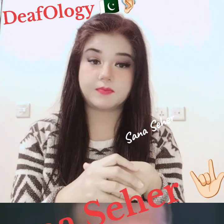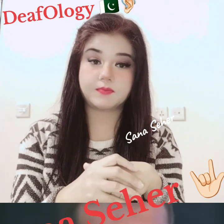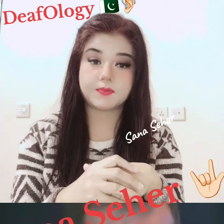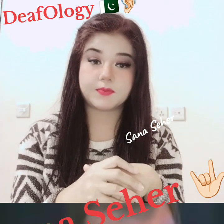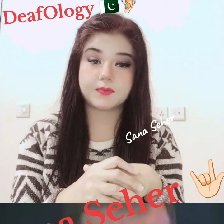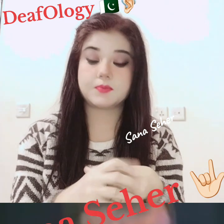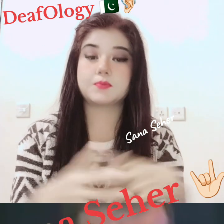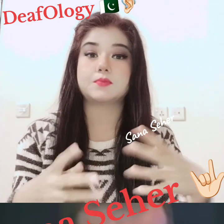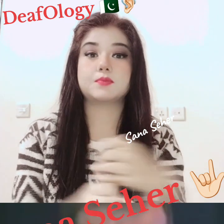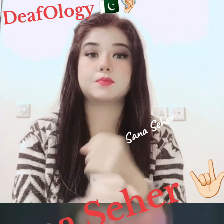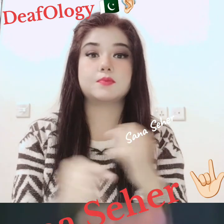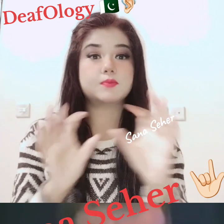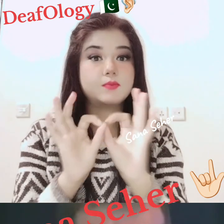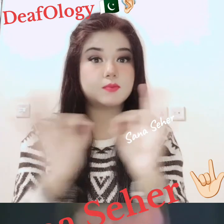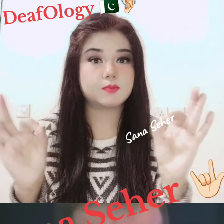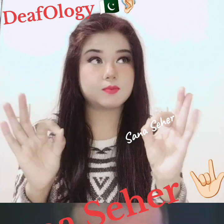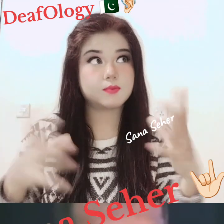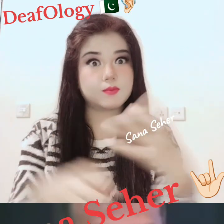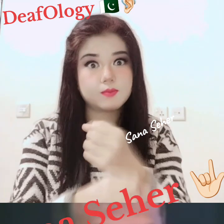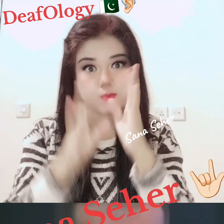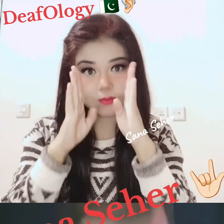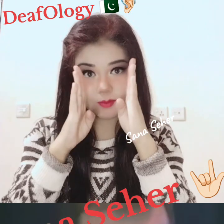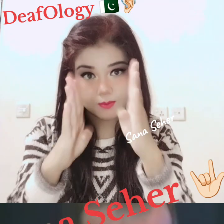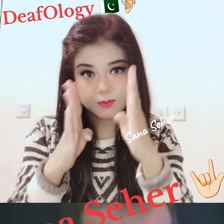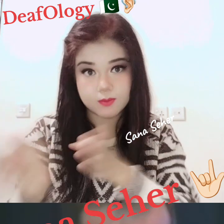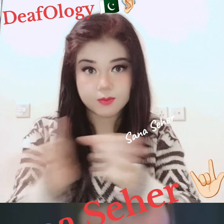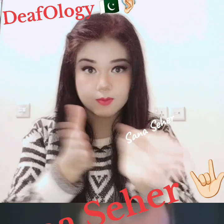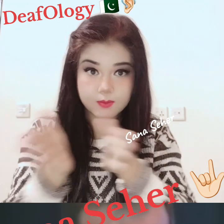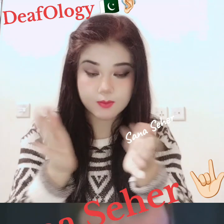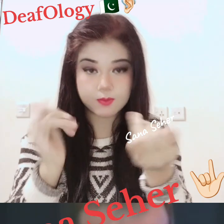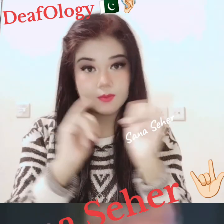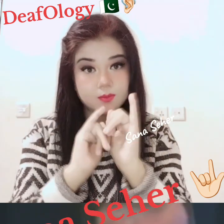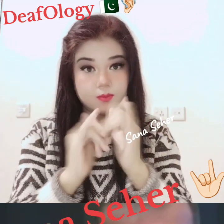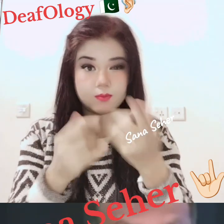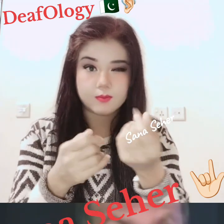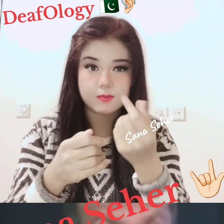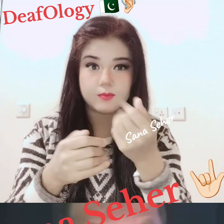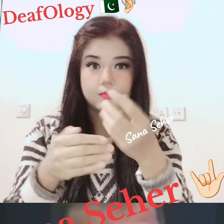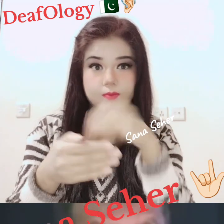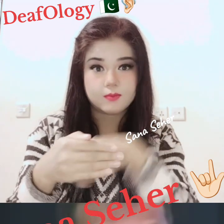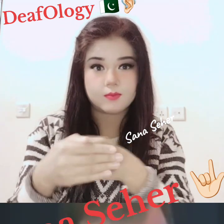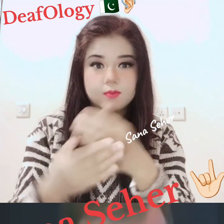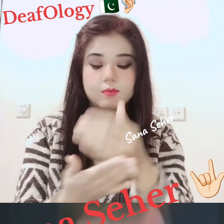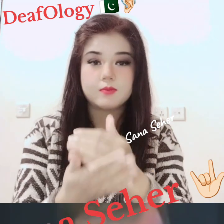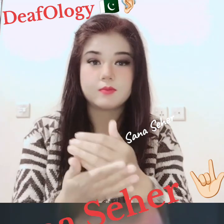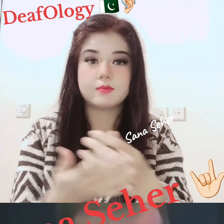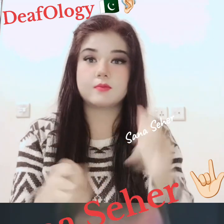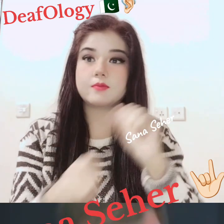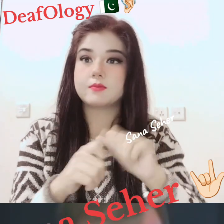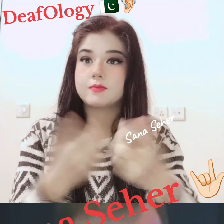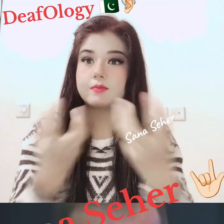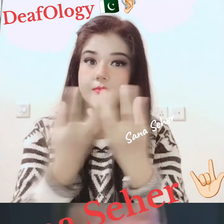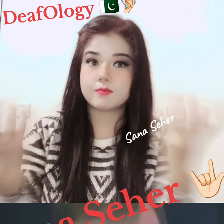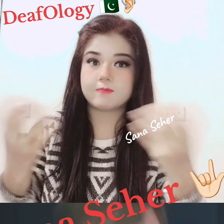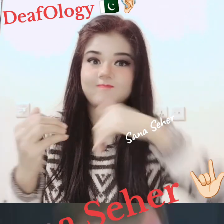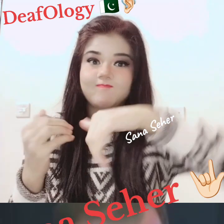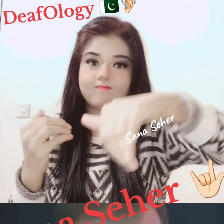और उसकी तमाम तवज्जो दैट इज ऑन सियासत, दैट इज ऑन क्रिएटिंग डिविजन्स,